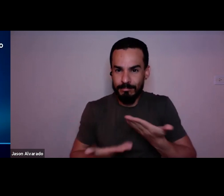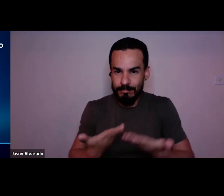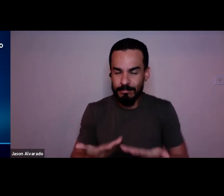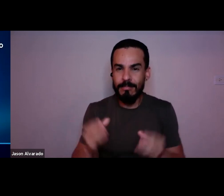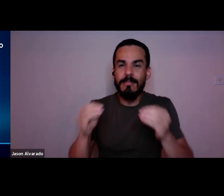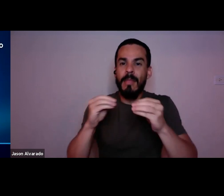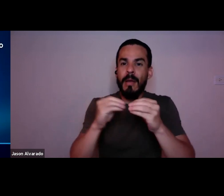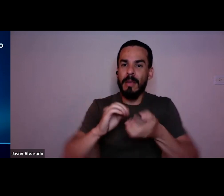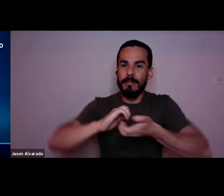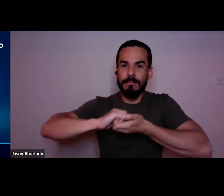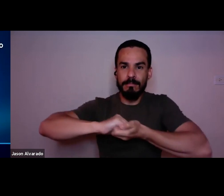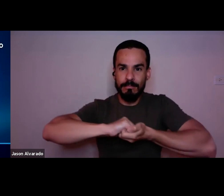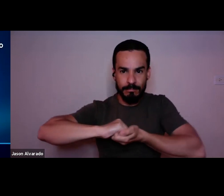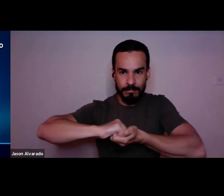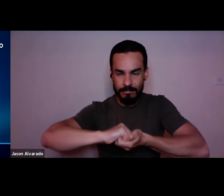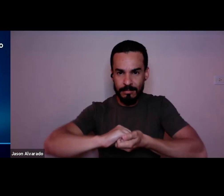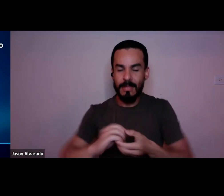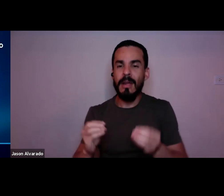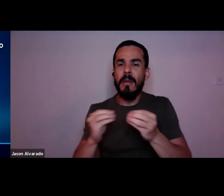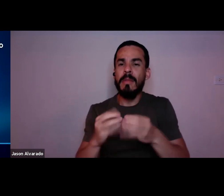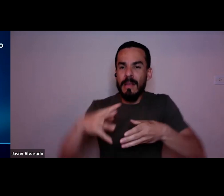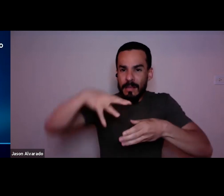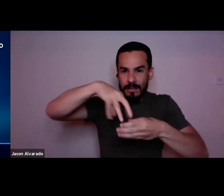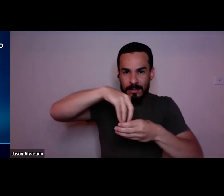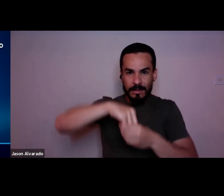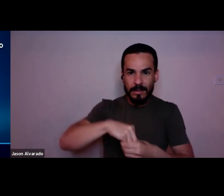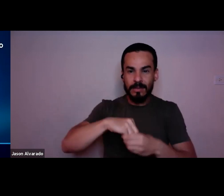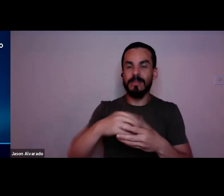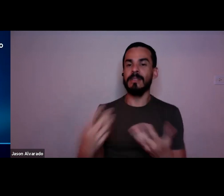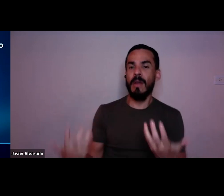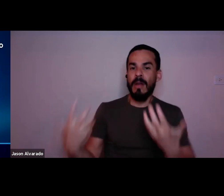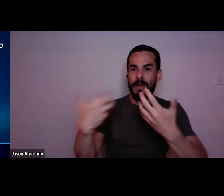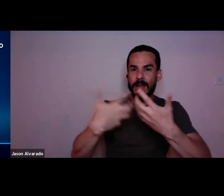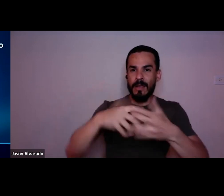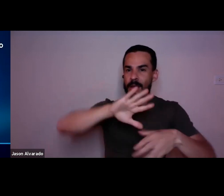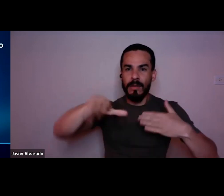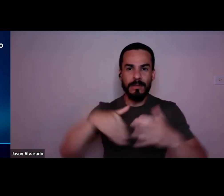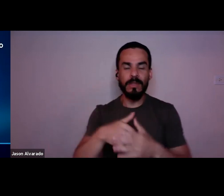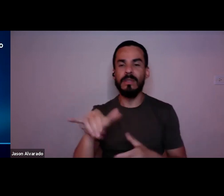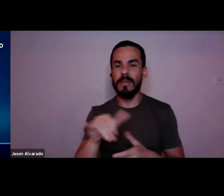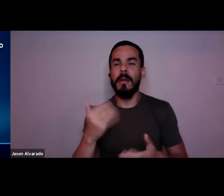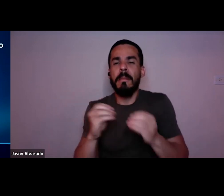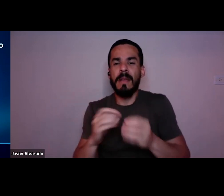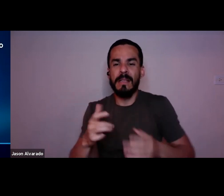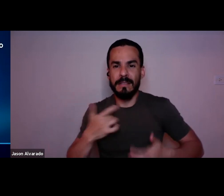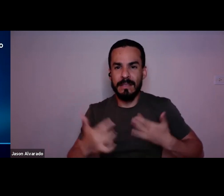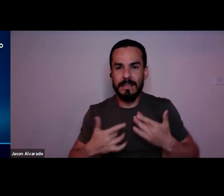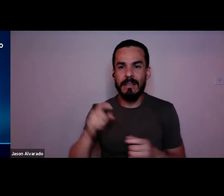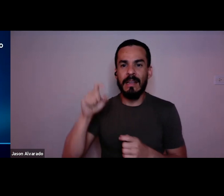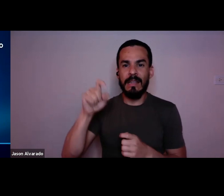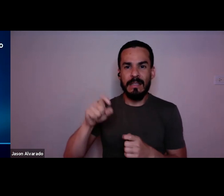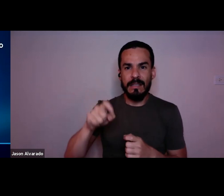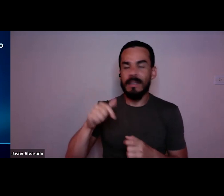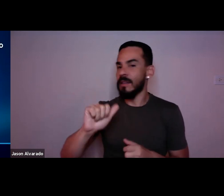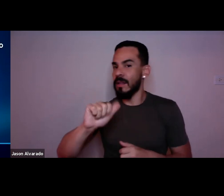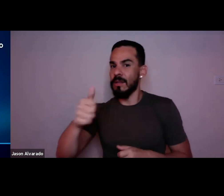solidarios más inclusivos e incluyentes más sensibles a las necesidades de